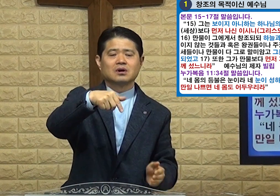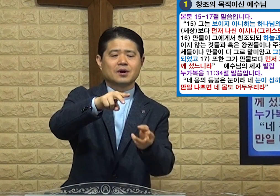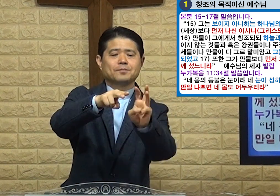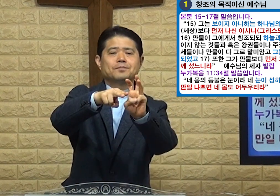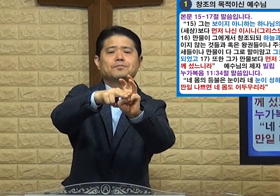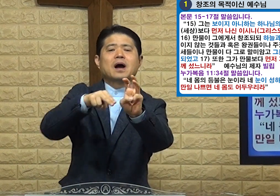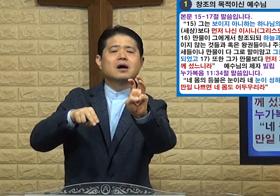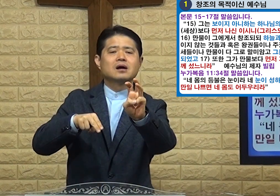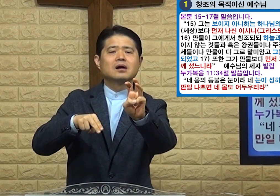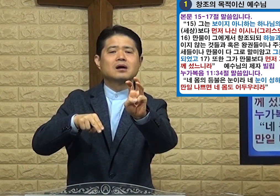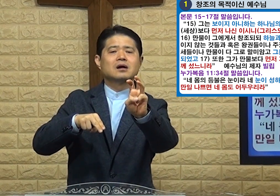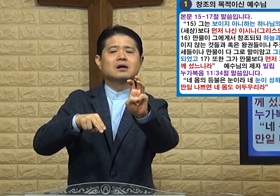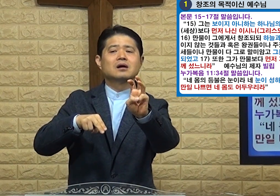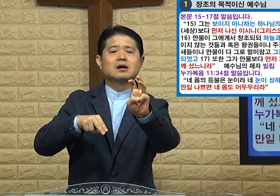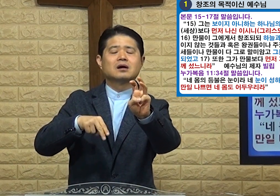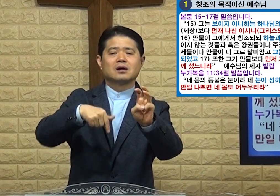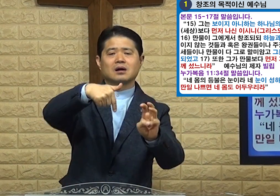제자들 중에서도